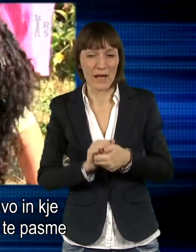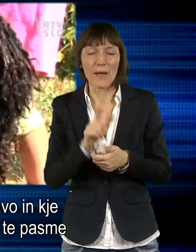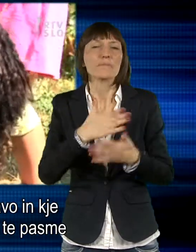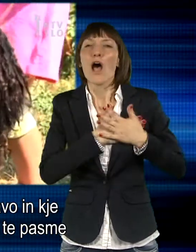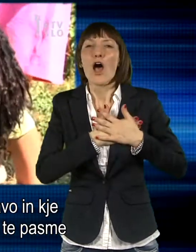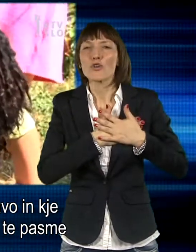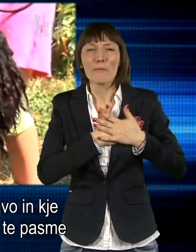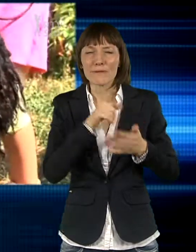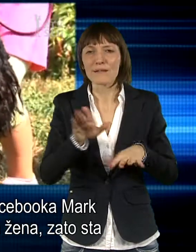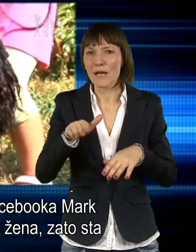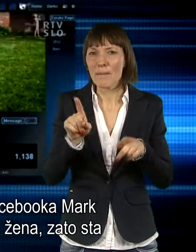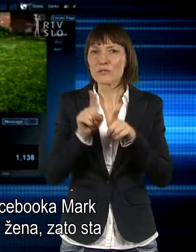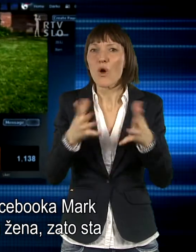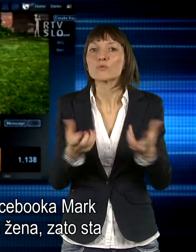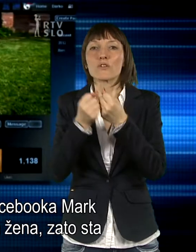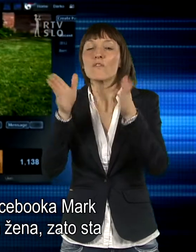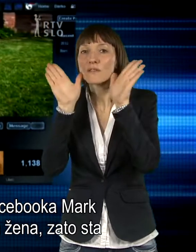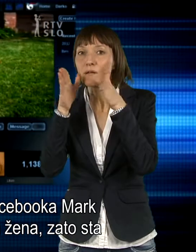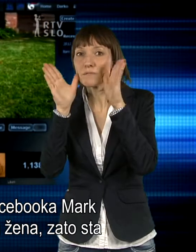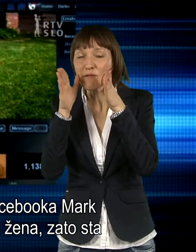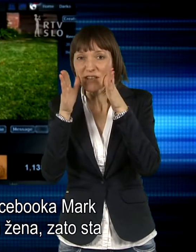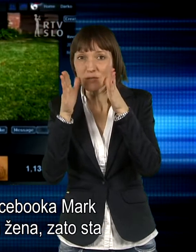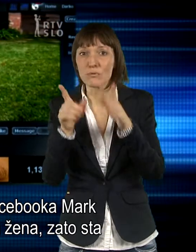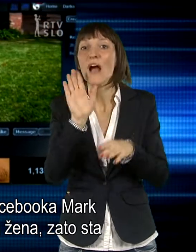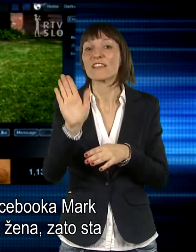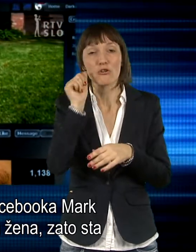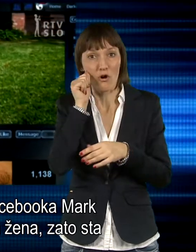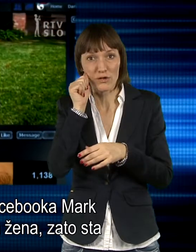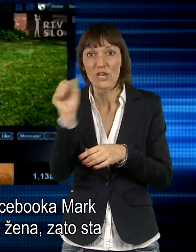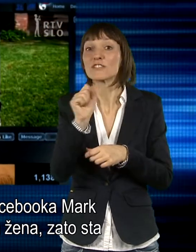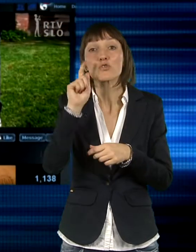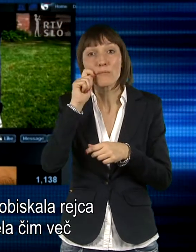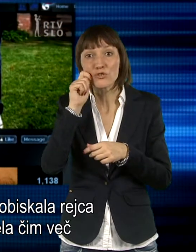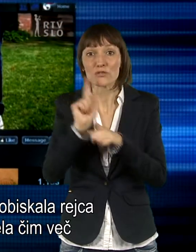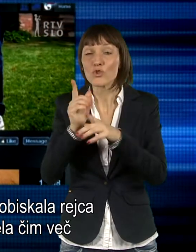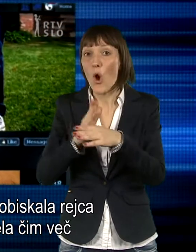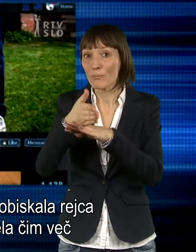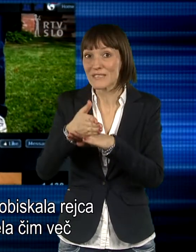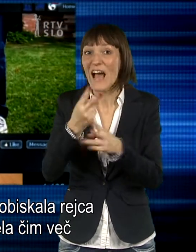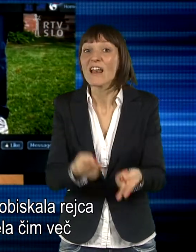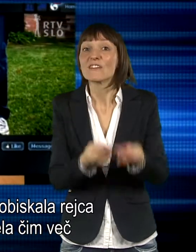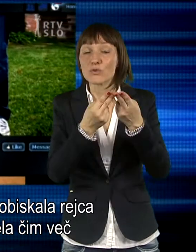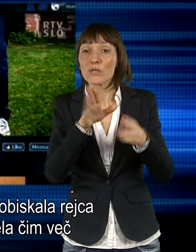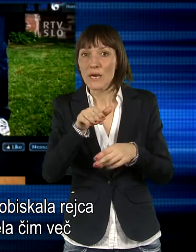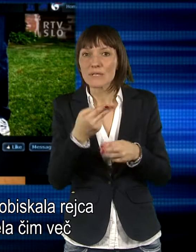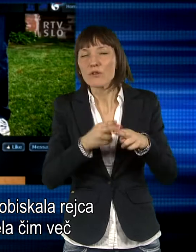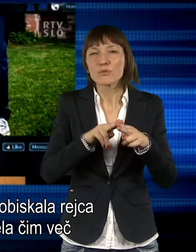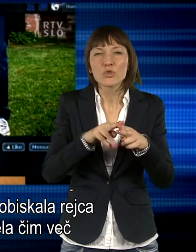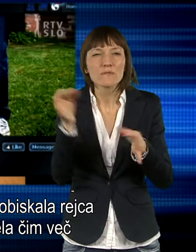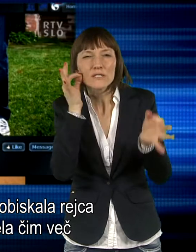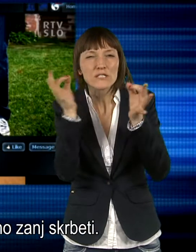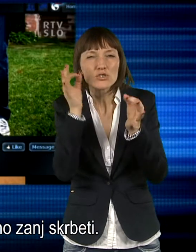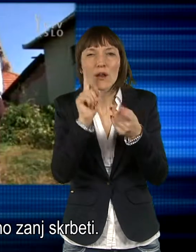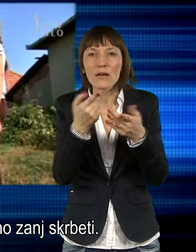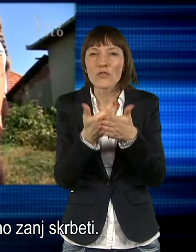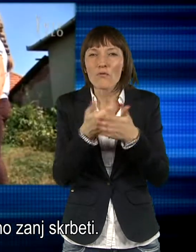Velika ljubitelja te pasme sta tudi ustanovitelj Facebooka Mark Zuckerberg in njegova žena, zato sta na Madžarskem tudi obiskala rejca psov, da bi izvedela čim